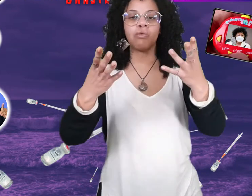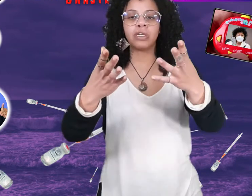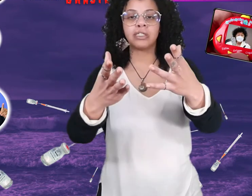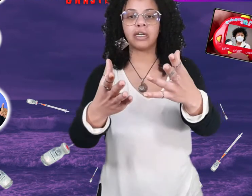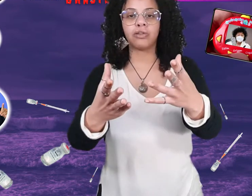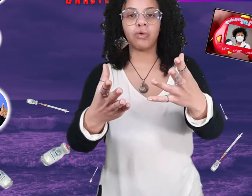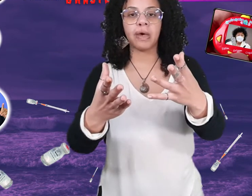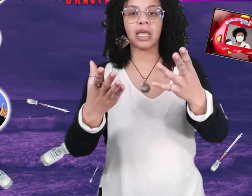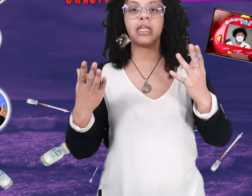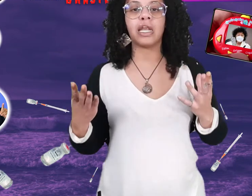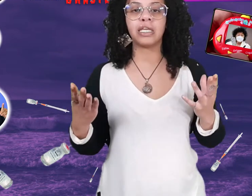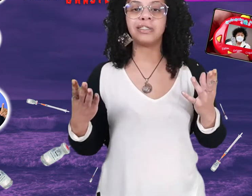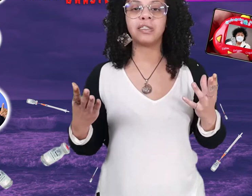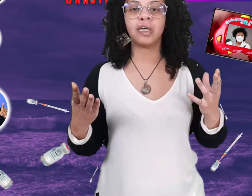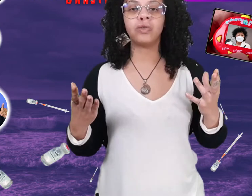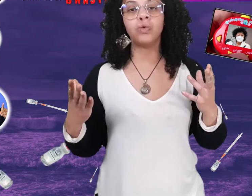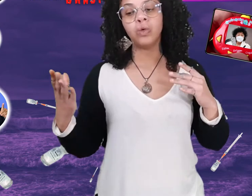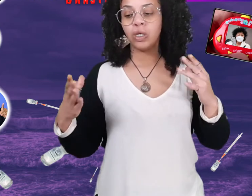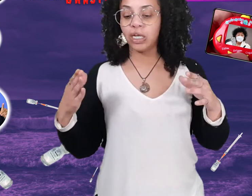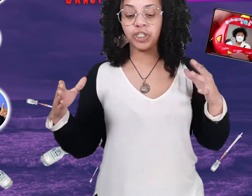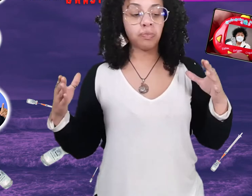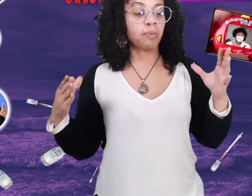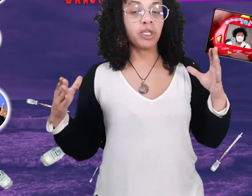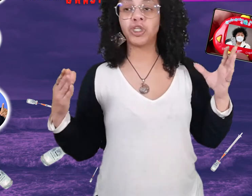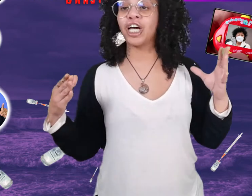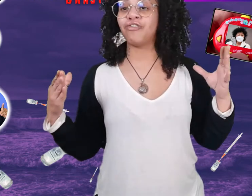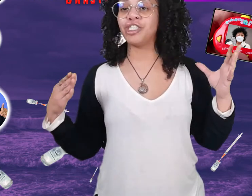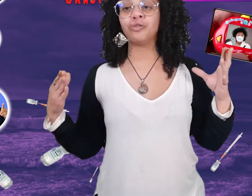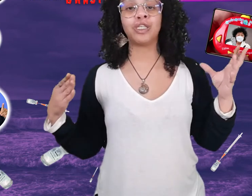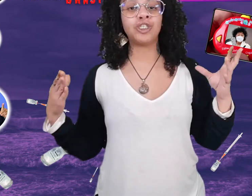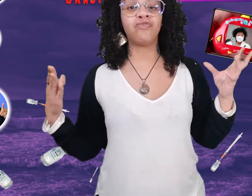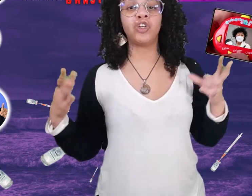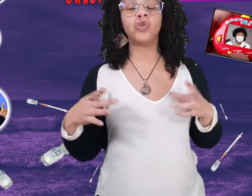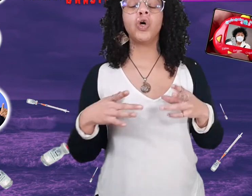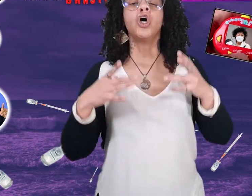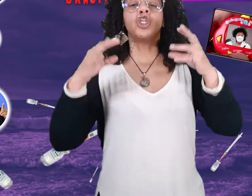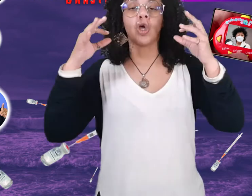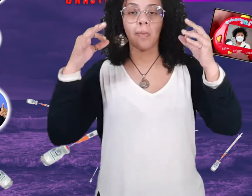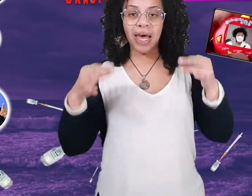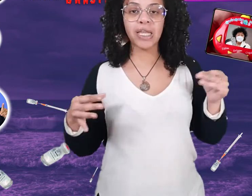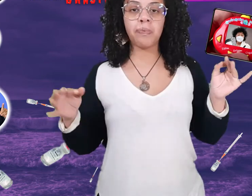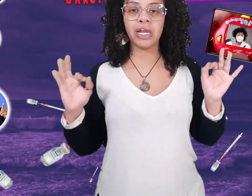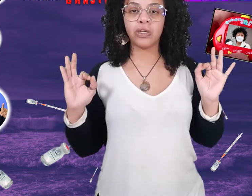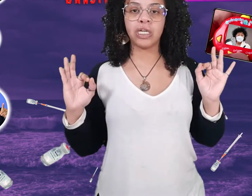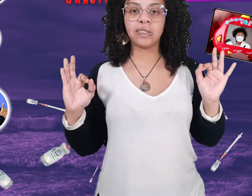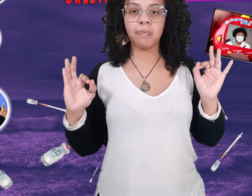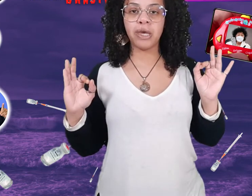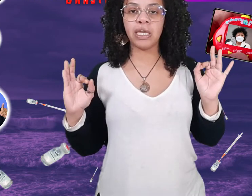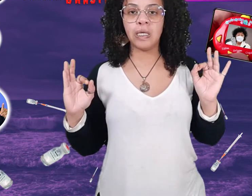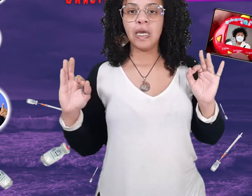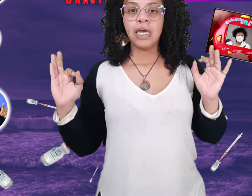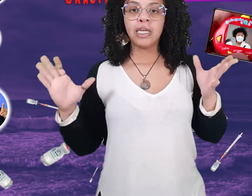que será tomada, né? Está sendo, neste momento da gravação deste vídeo, certo, tomada pela dona CPI, que